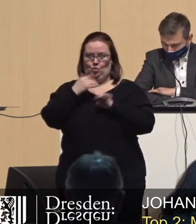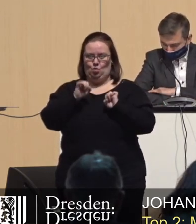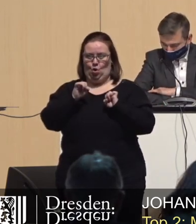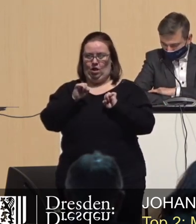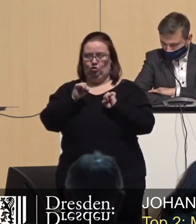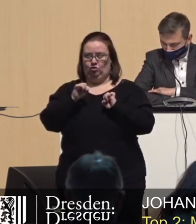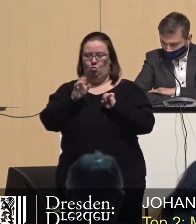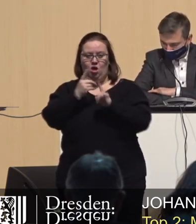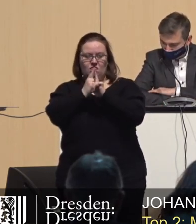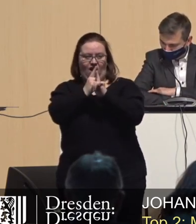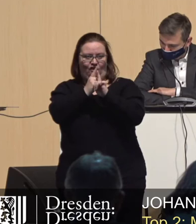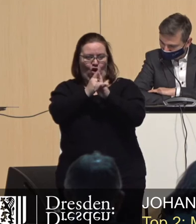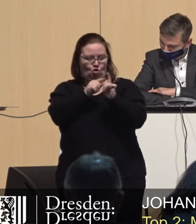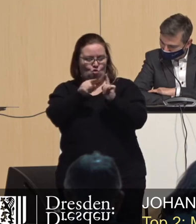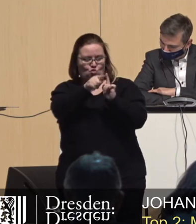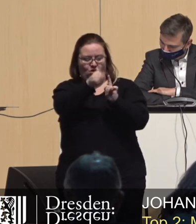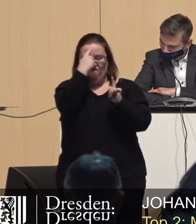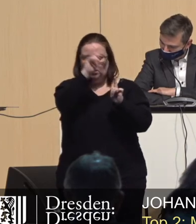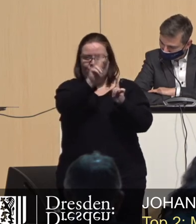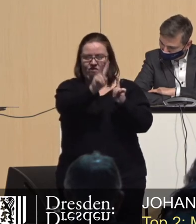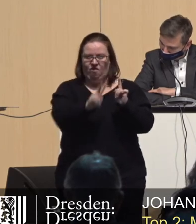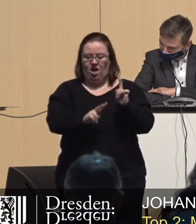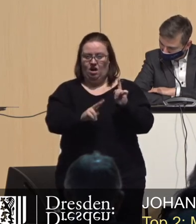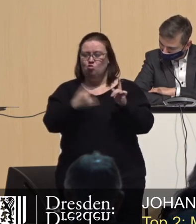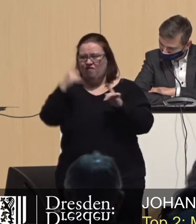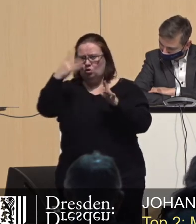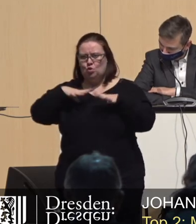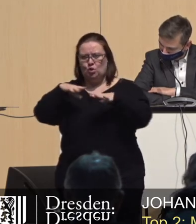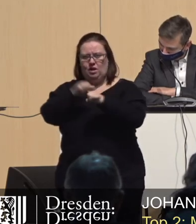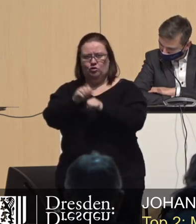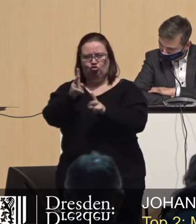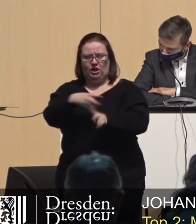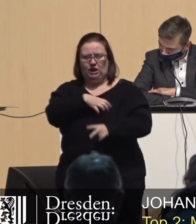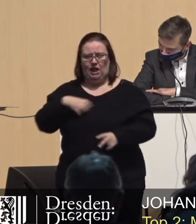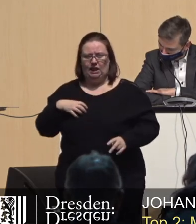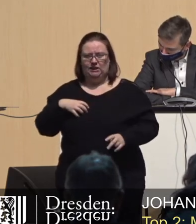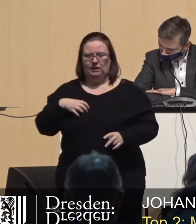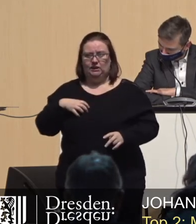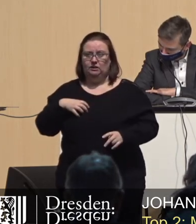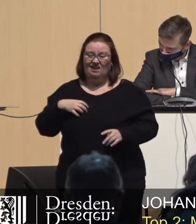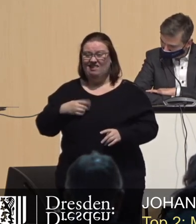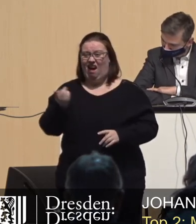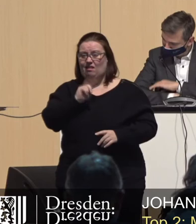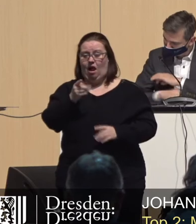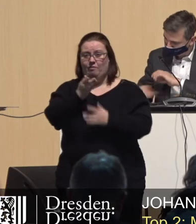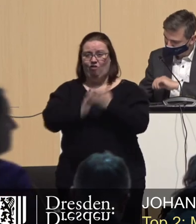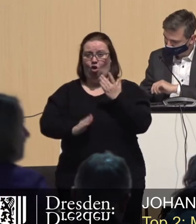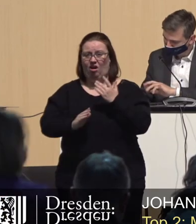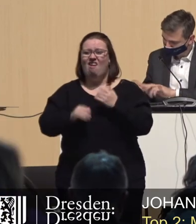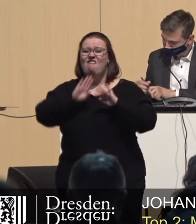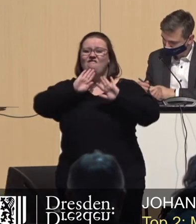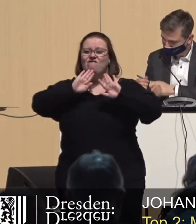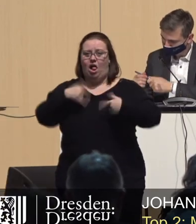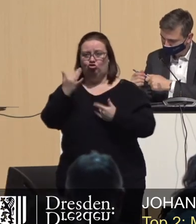die Nachverfolgung zu gewährleisten. Sie wissen auch, dass das Gesundheitsamt der Stadt Dresden seit anderthalb Wochen falsche